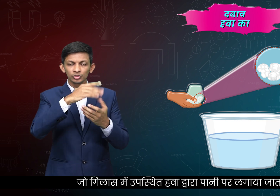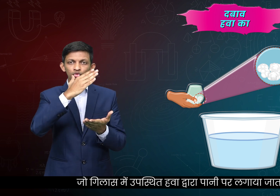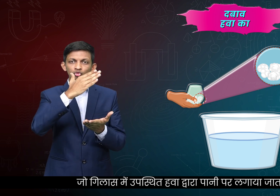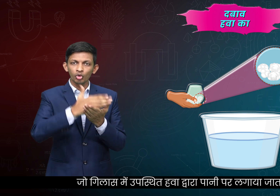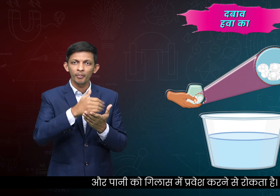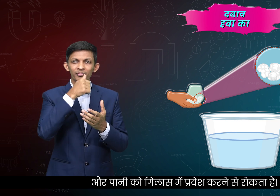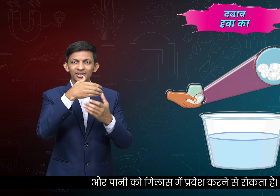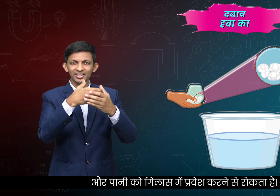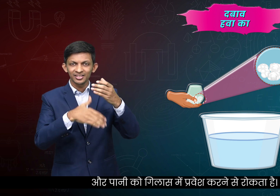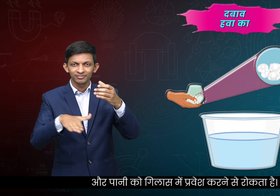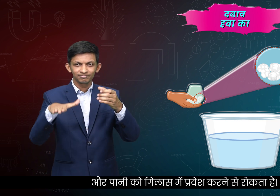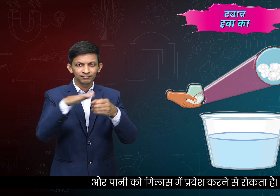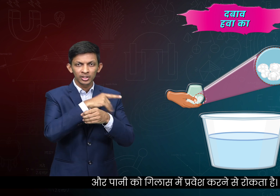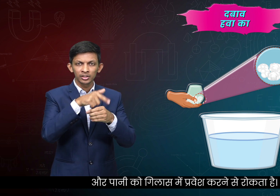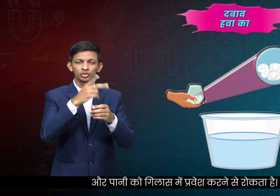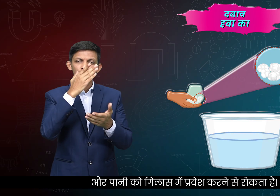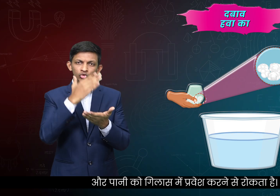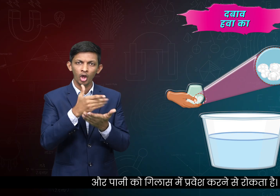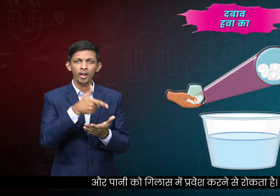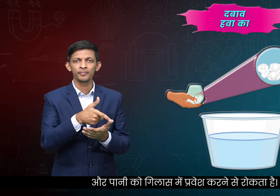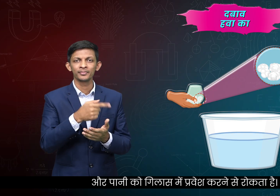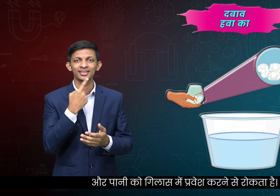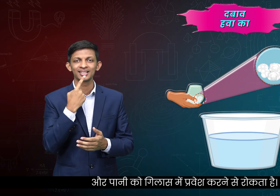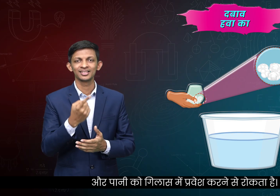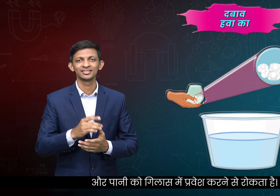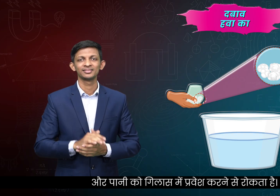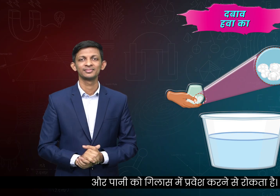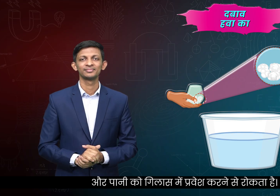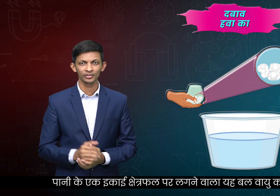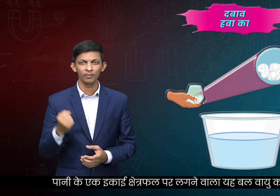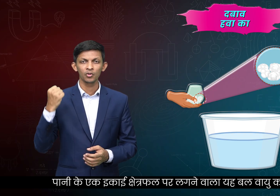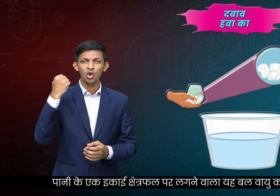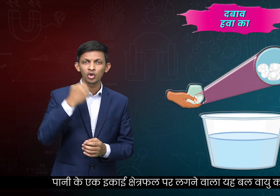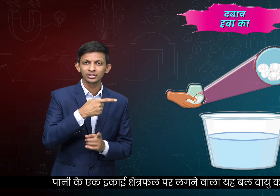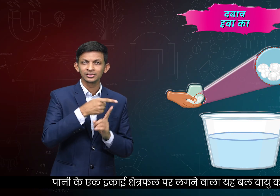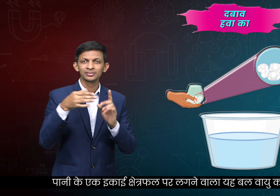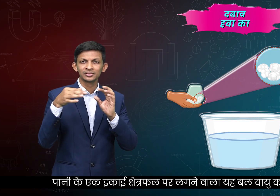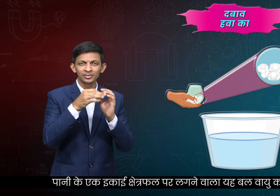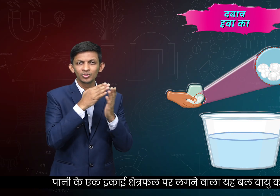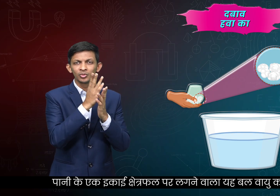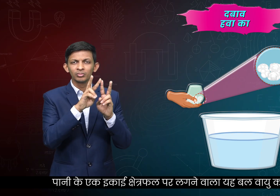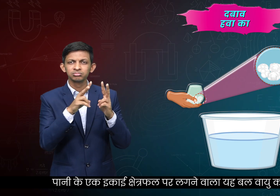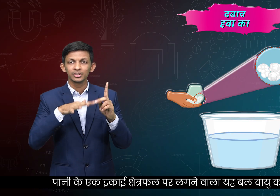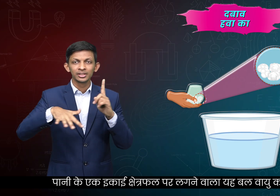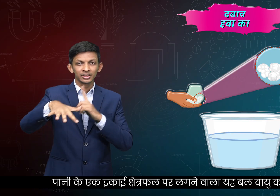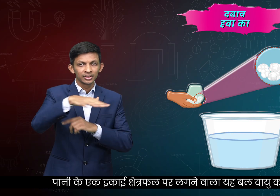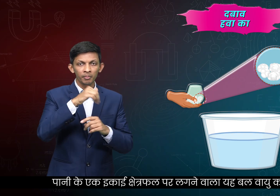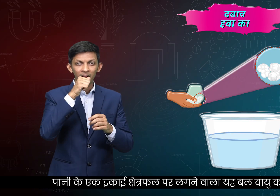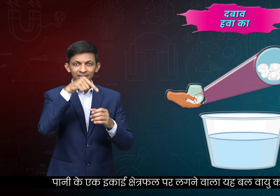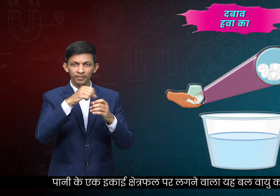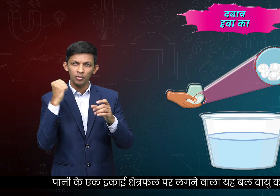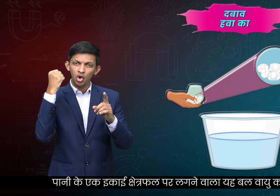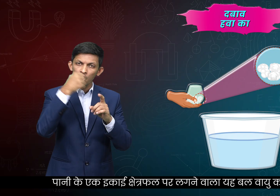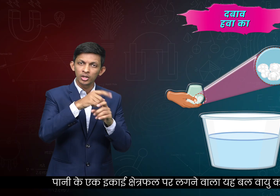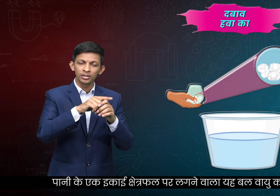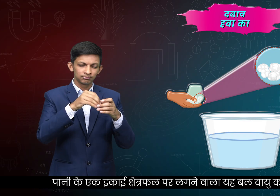लगाया जाता है और पानी को गिलास में प्रवेश करने से रोकता है। पानी के एक इकाई क्षेत्रफल पर